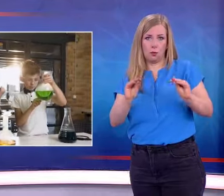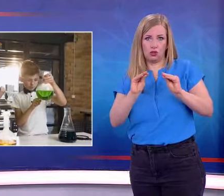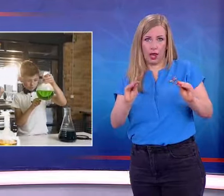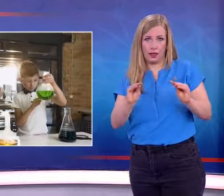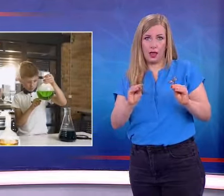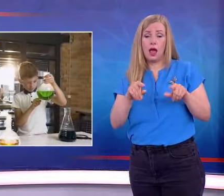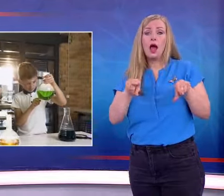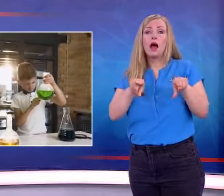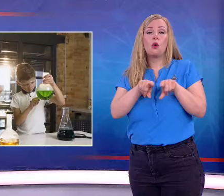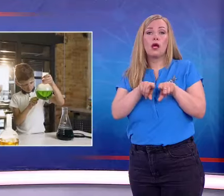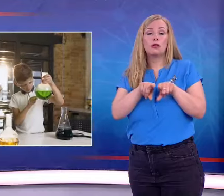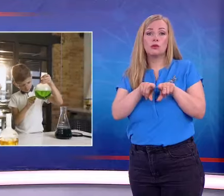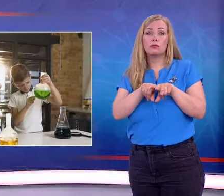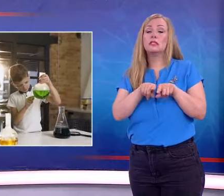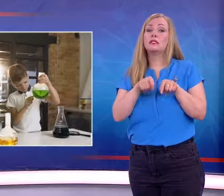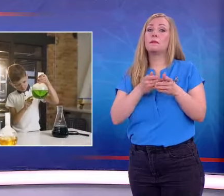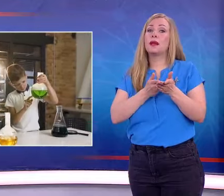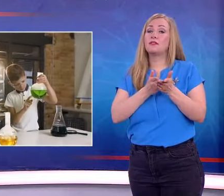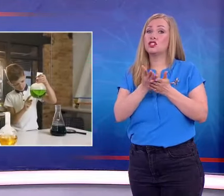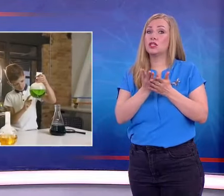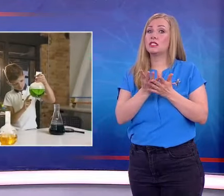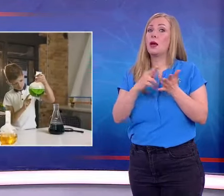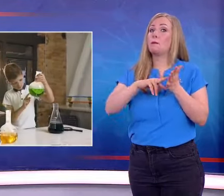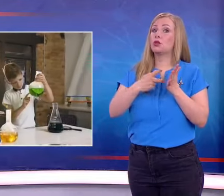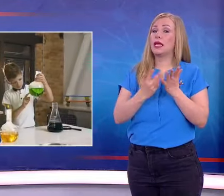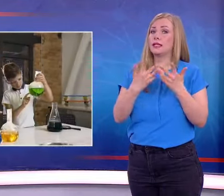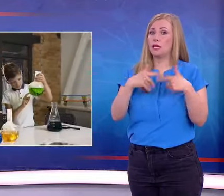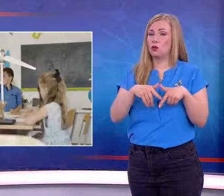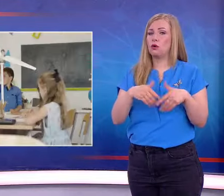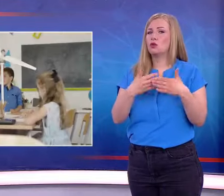модерните технологии и доближаващ се до реалния живот.